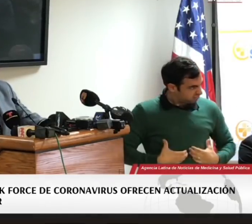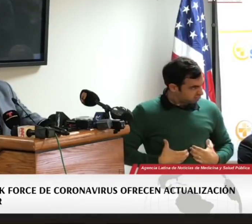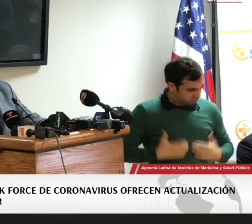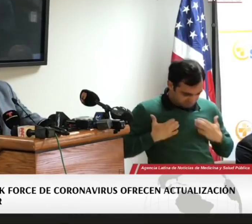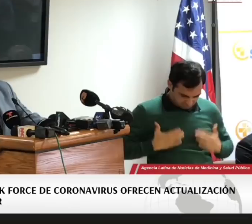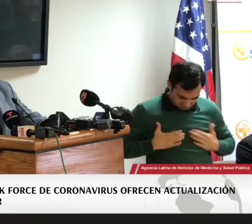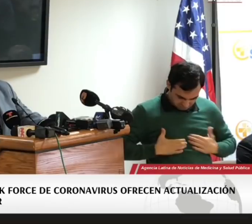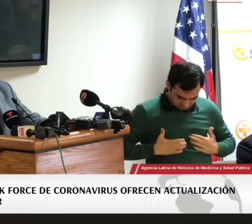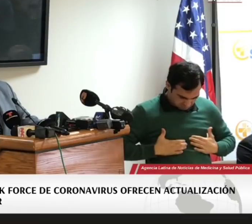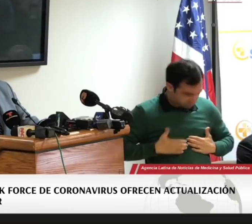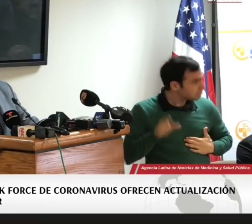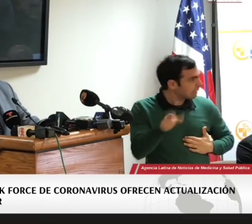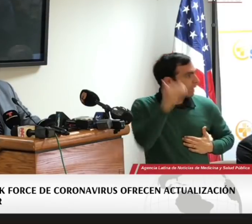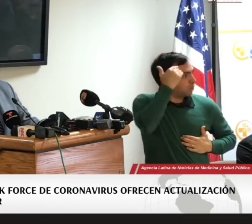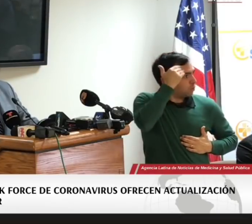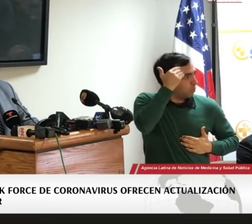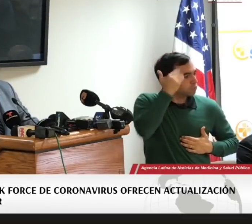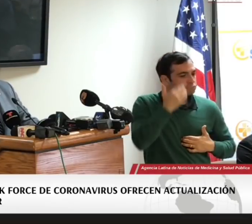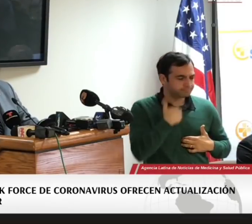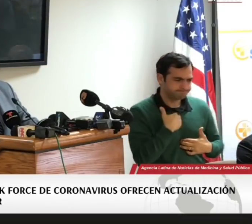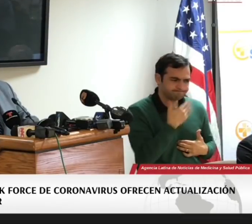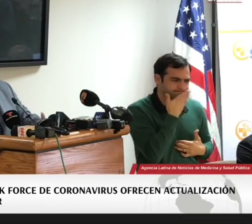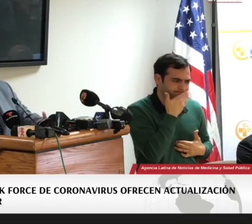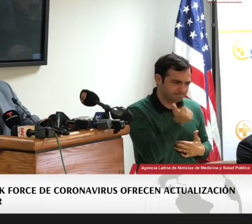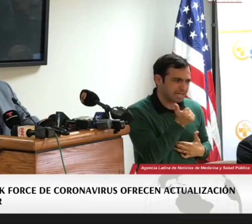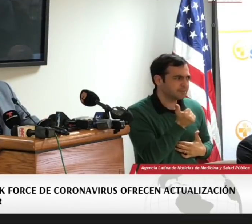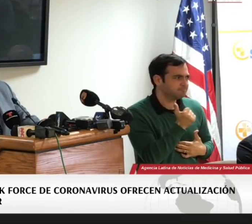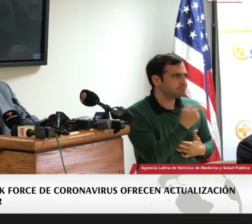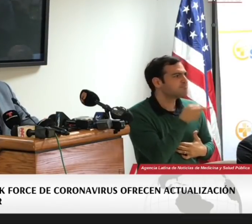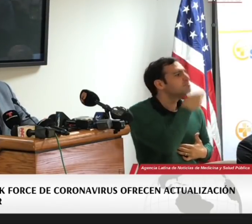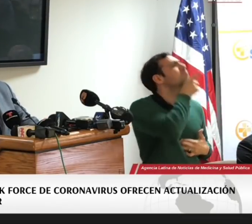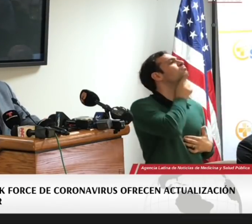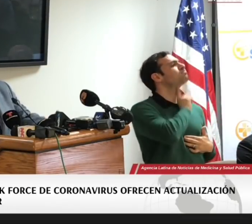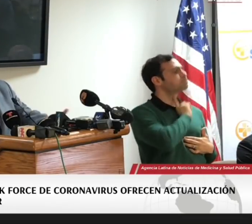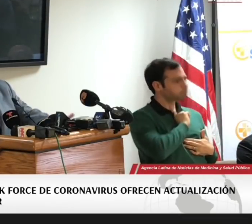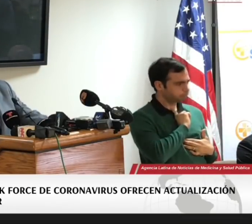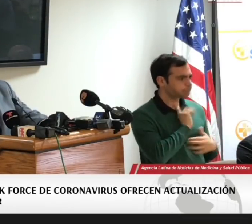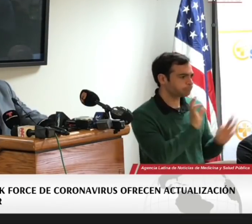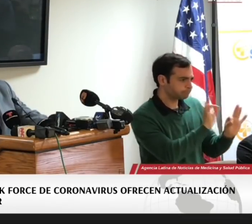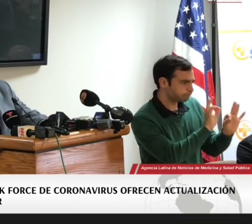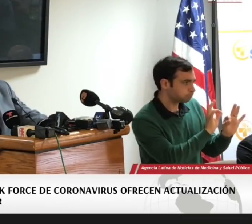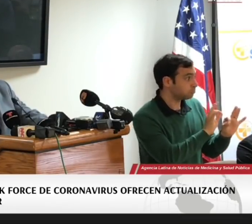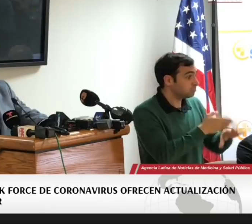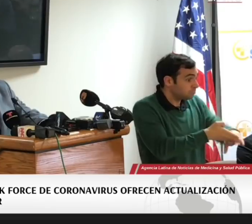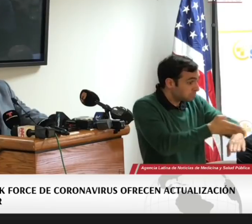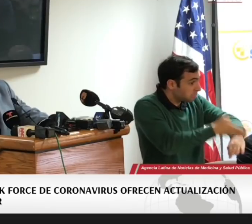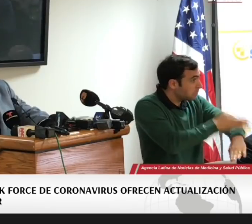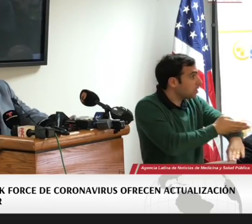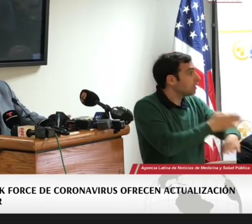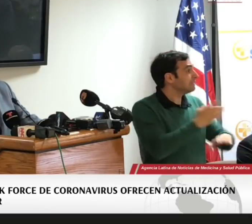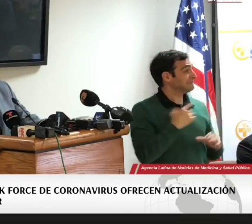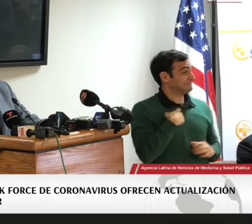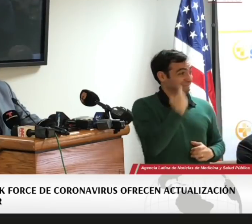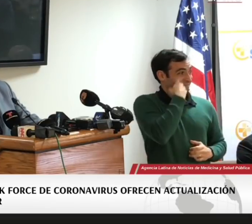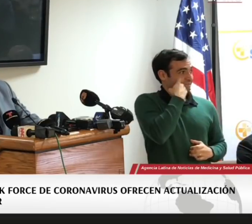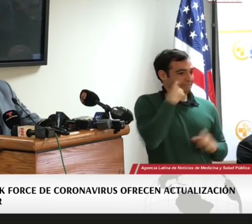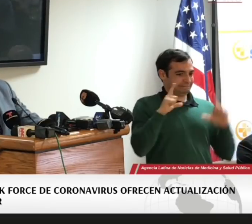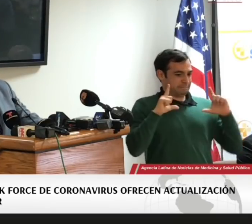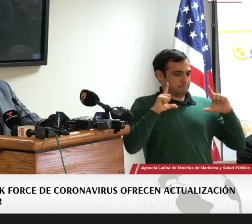esa manera que tenerla sin un respirador. Pero ella está mejorando, la placa de pecho también está